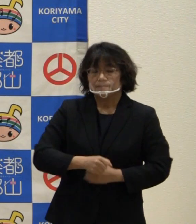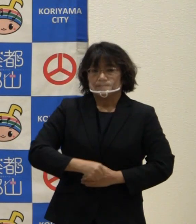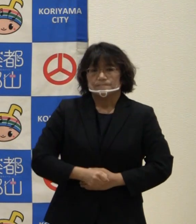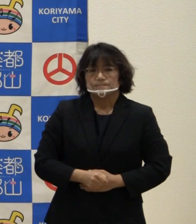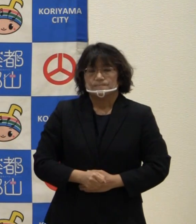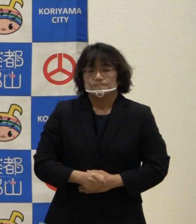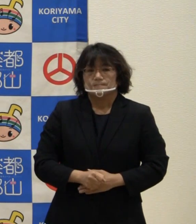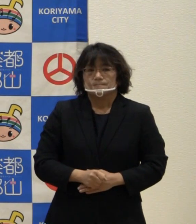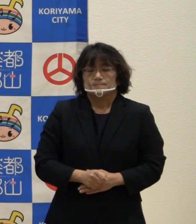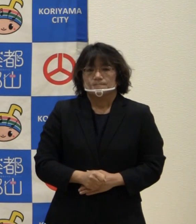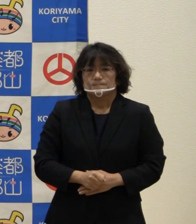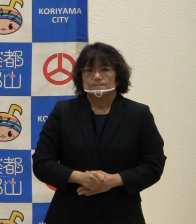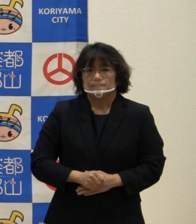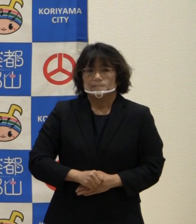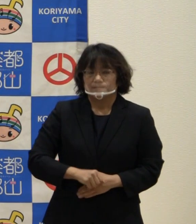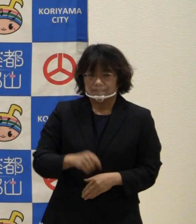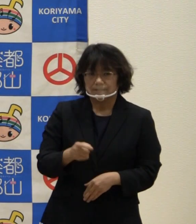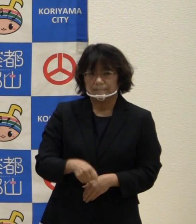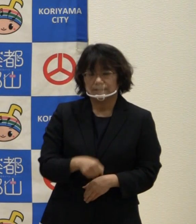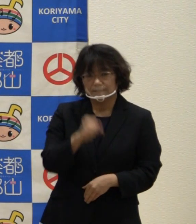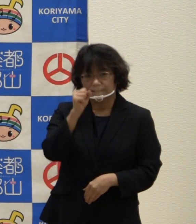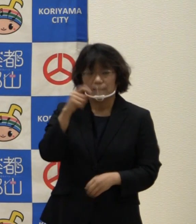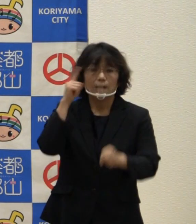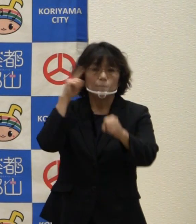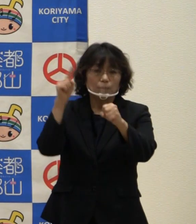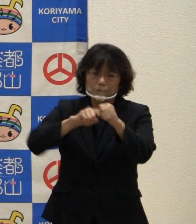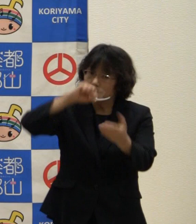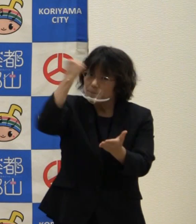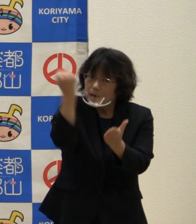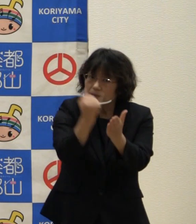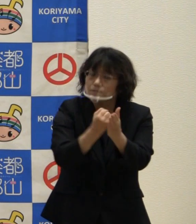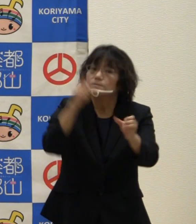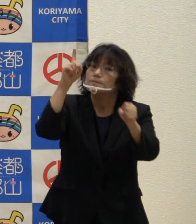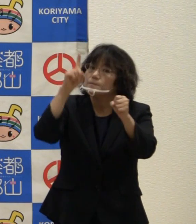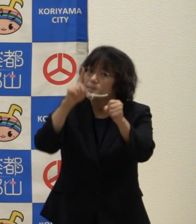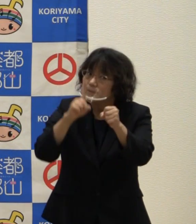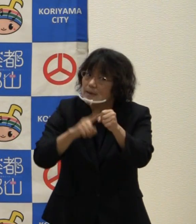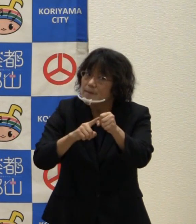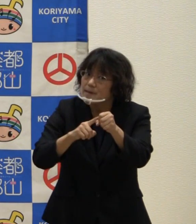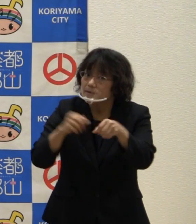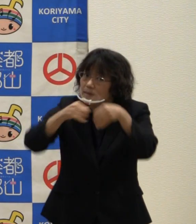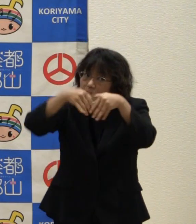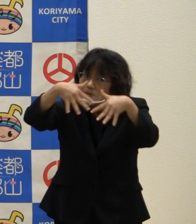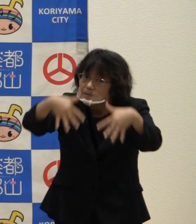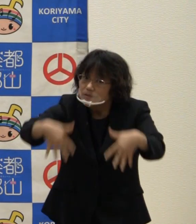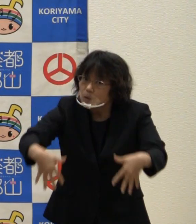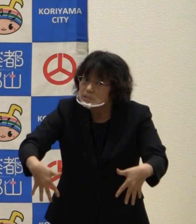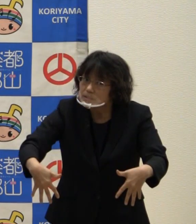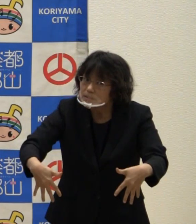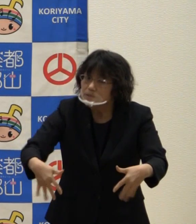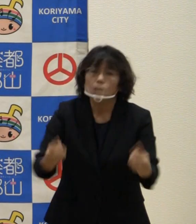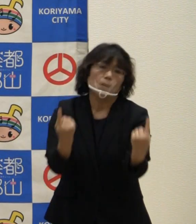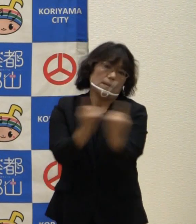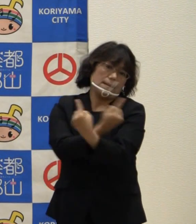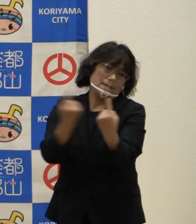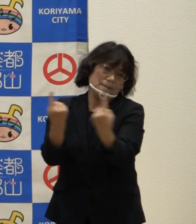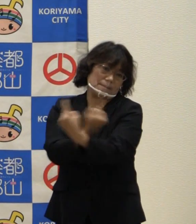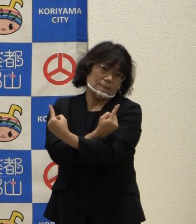的に本来目的達成できますように、組織の方も変えようというものでござい